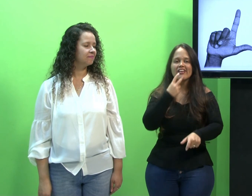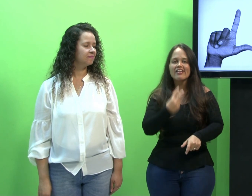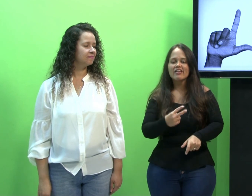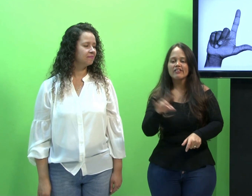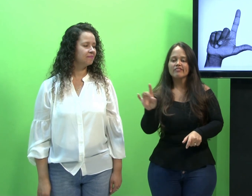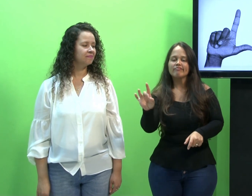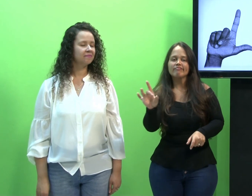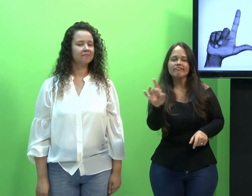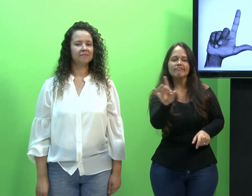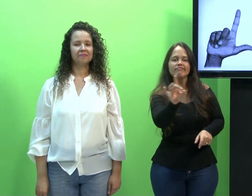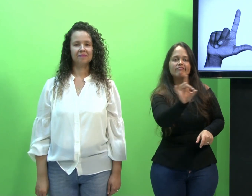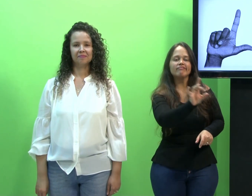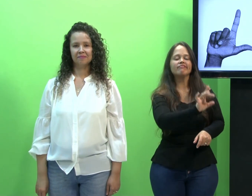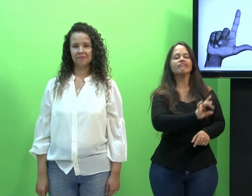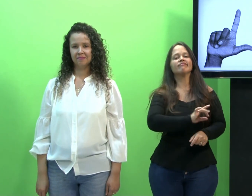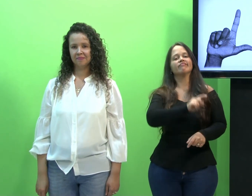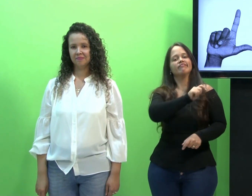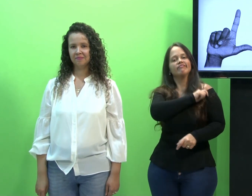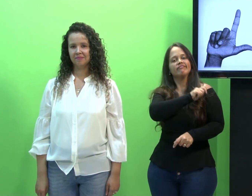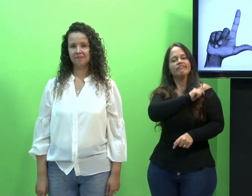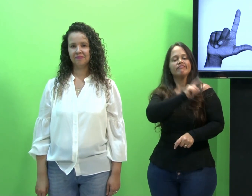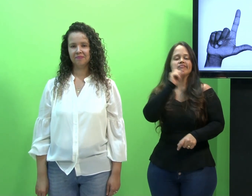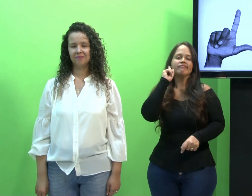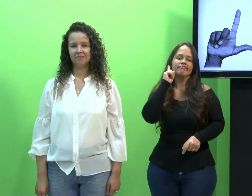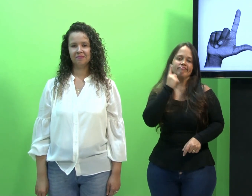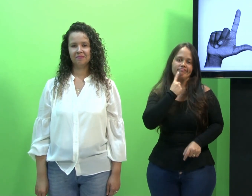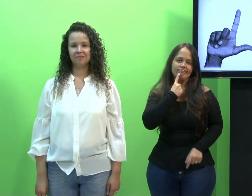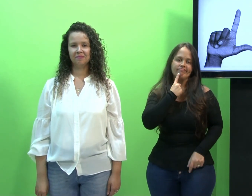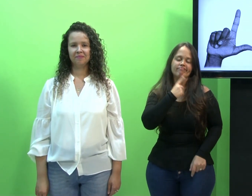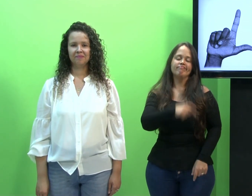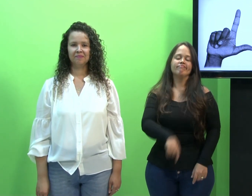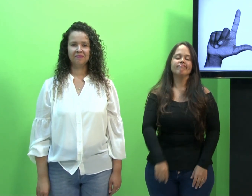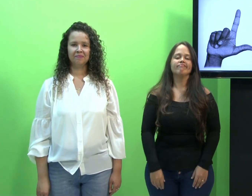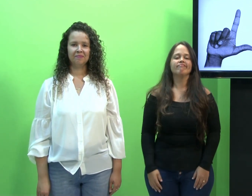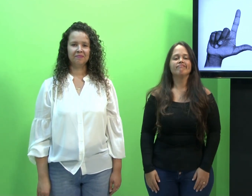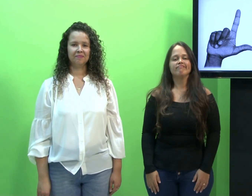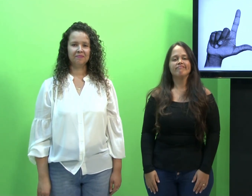linguística manifestada pelos alunos surdos.